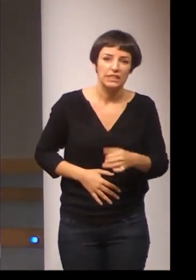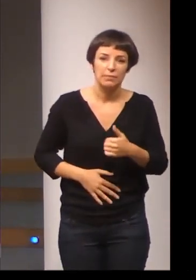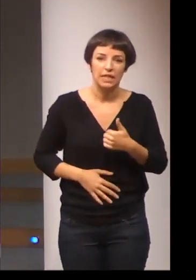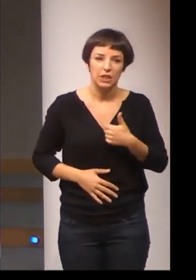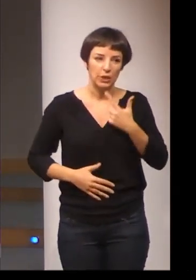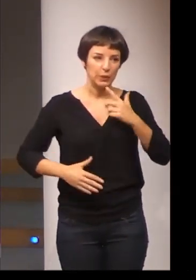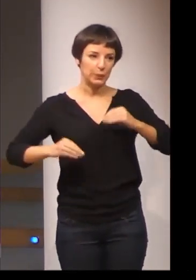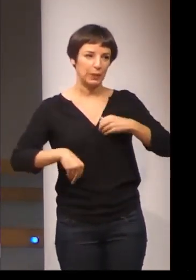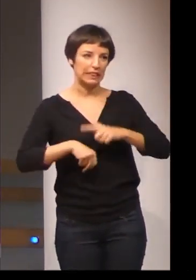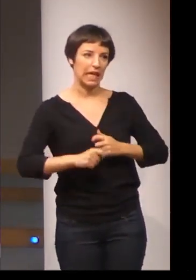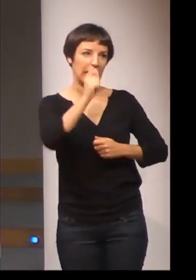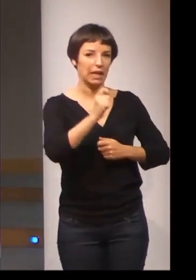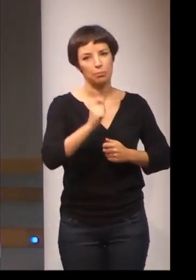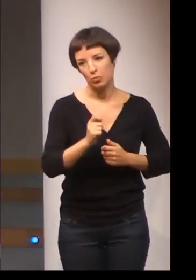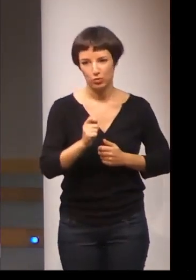compromiso con el tiempo.